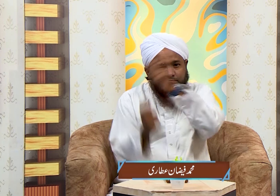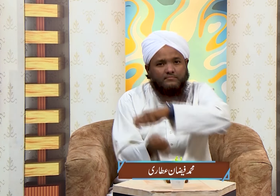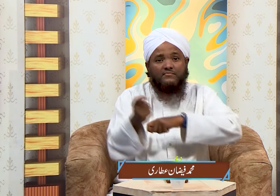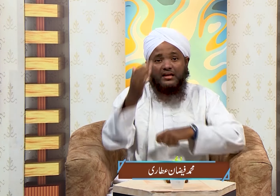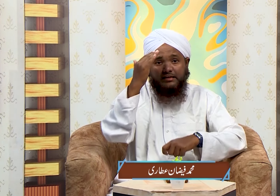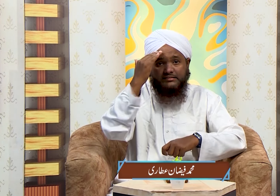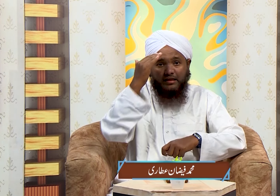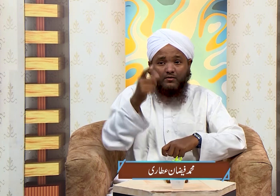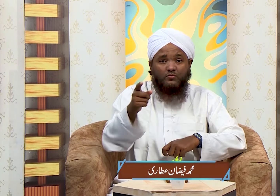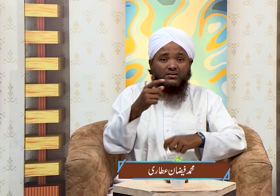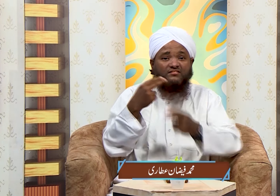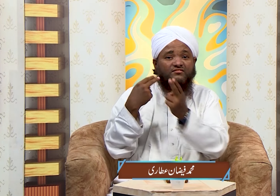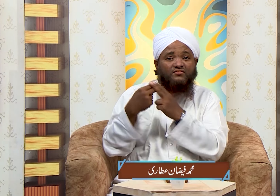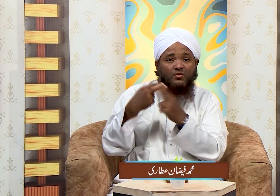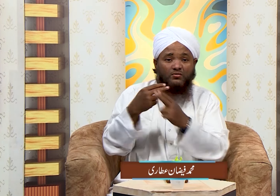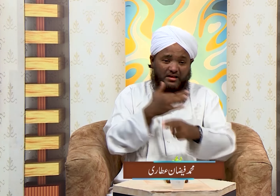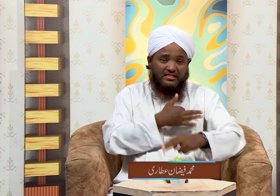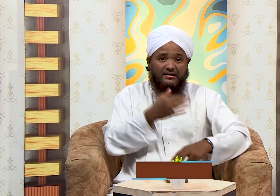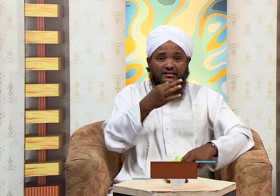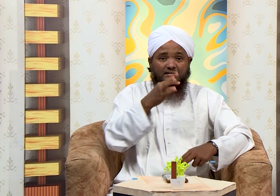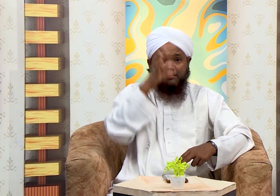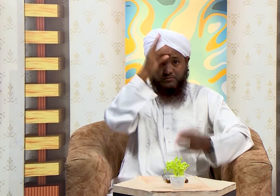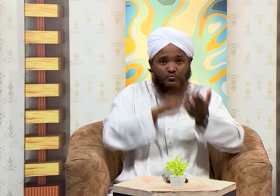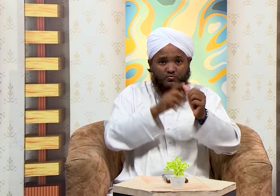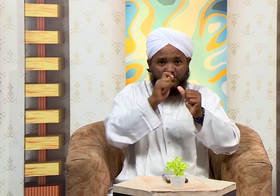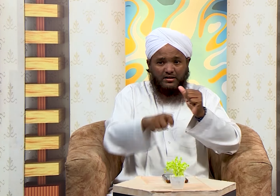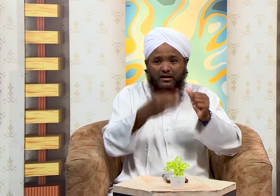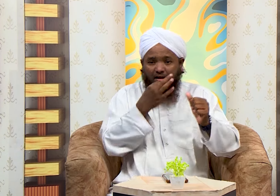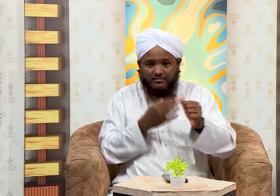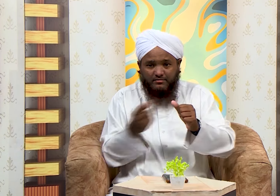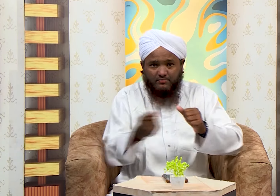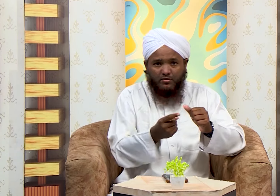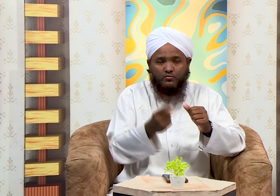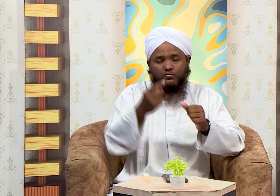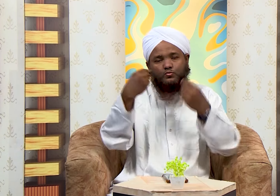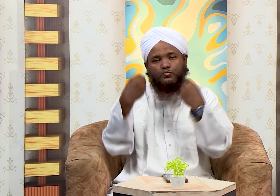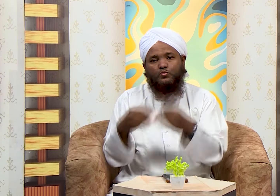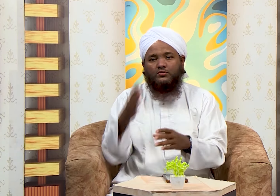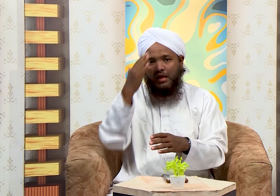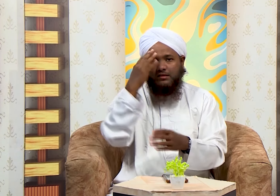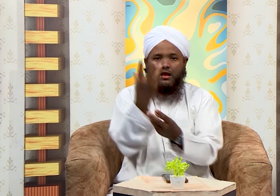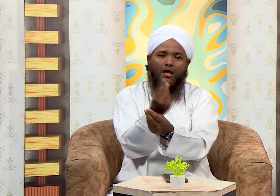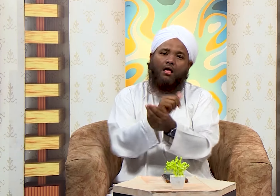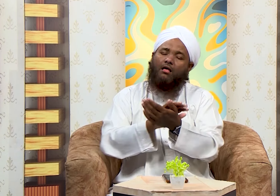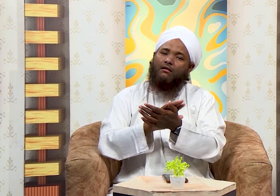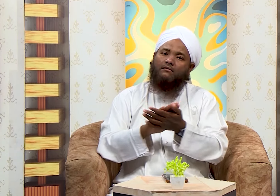قبول کرنے کا حضرت موسیٰ علیہ السلام کی اطاعت قبول کرنے کا وہ اس نے چھوڑ دیا اور اسلام قبول نہیں کیا